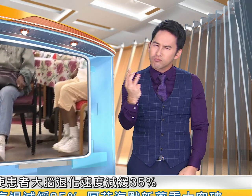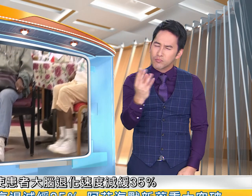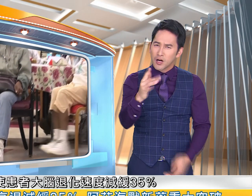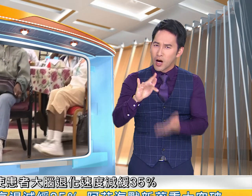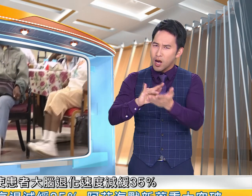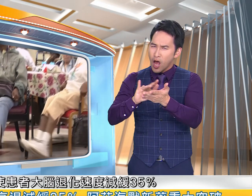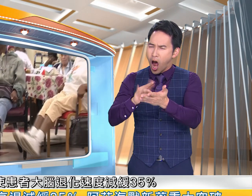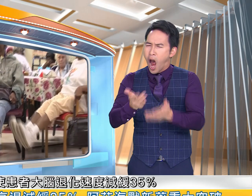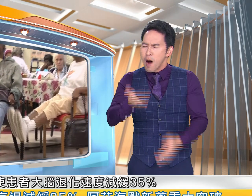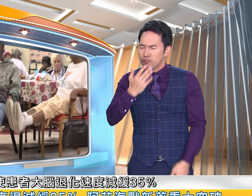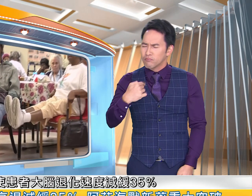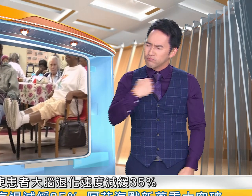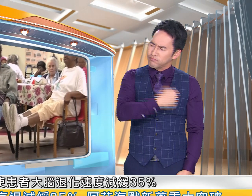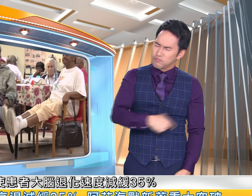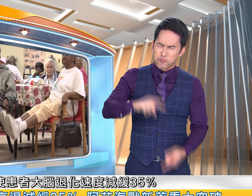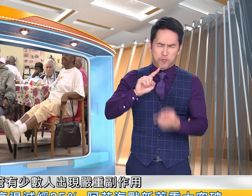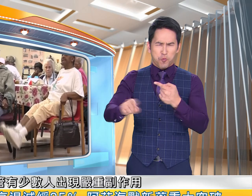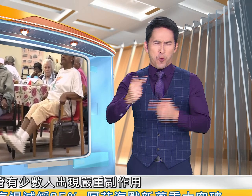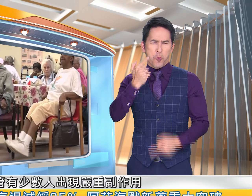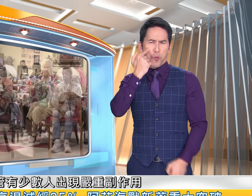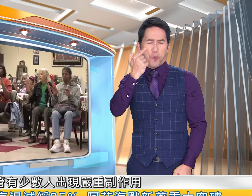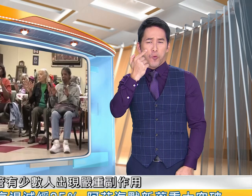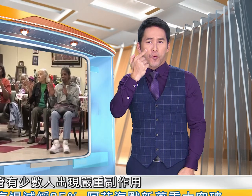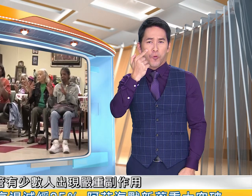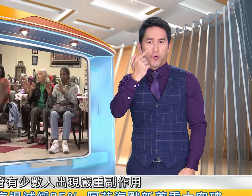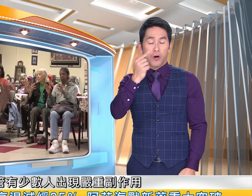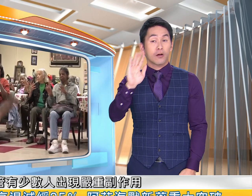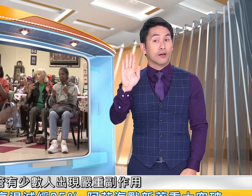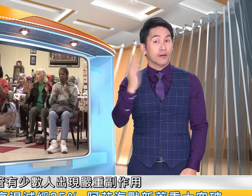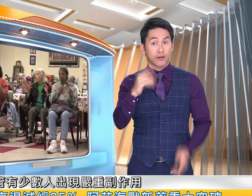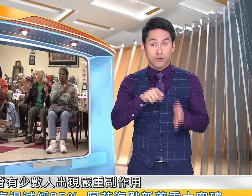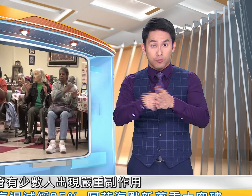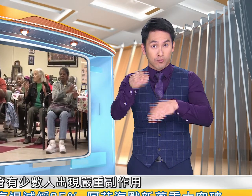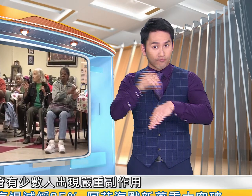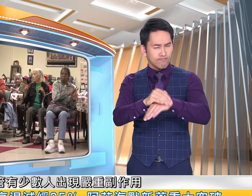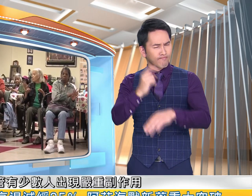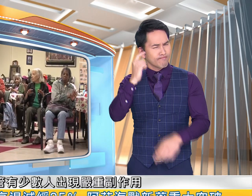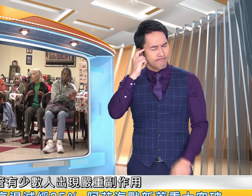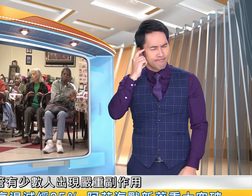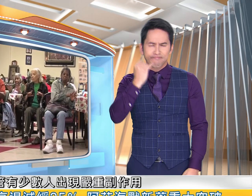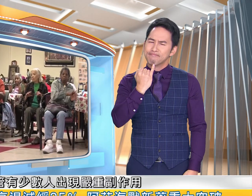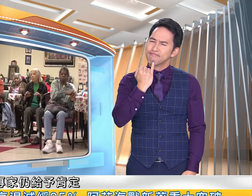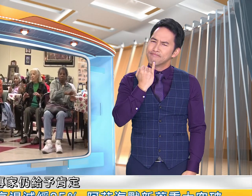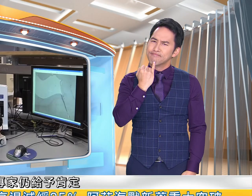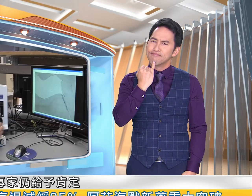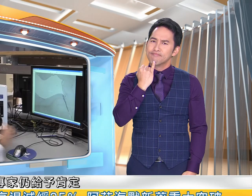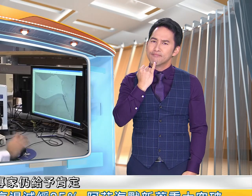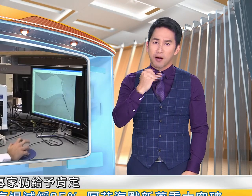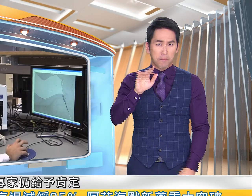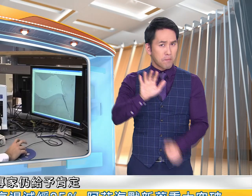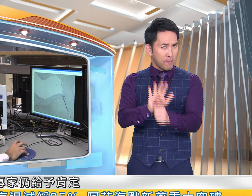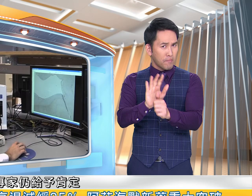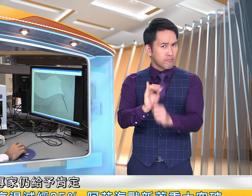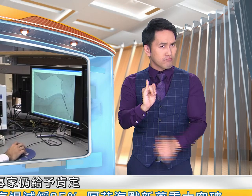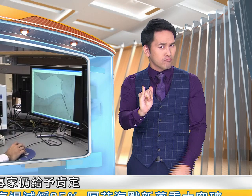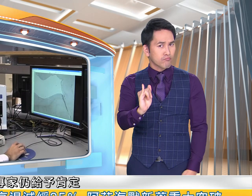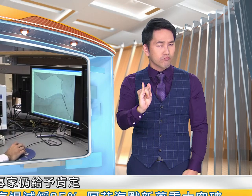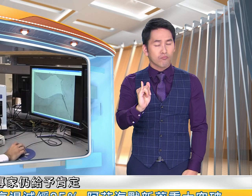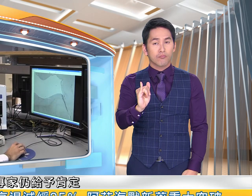35%。尽管有少数人出现了严重的副作用，但是专家仍给予肯定。